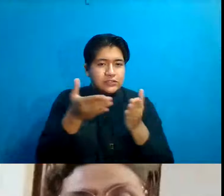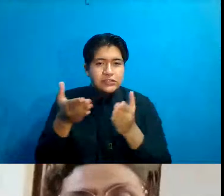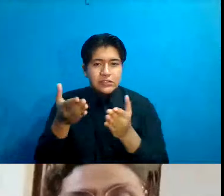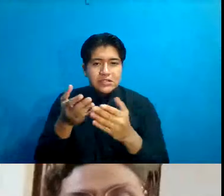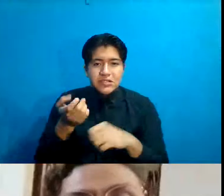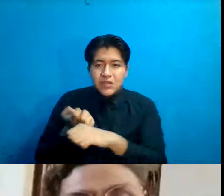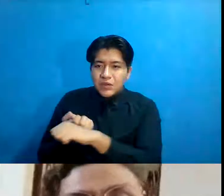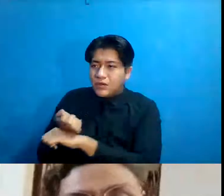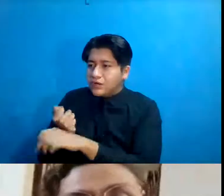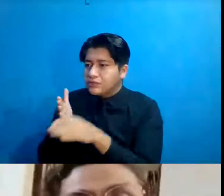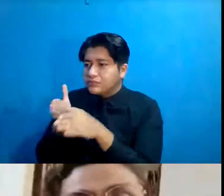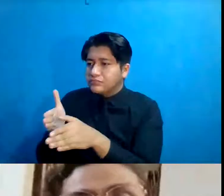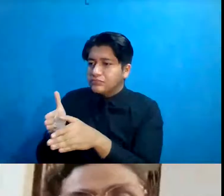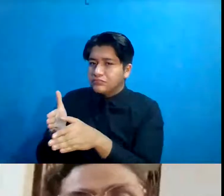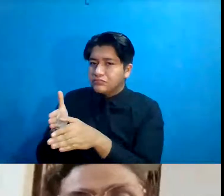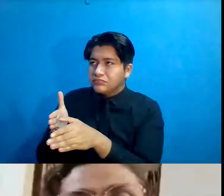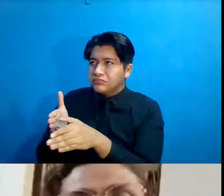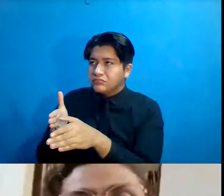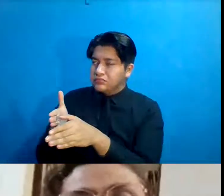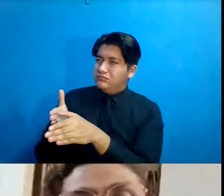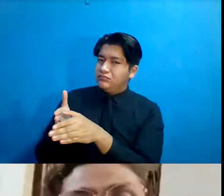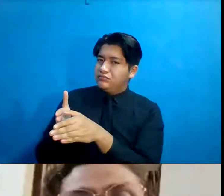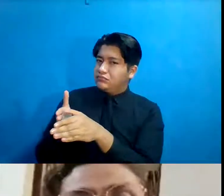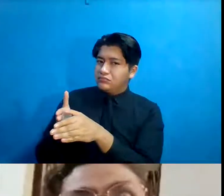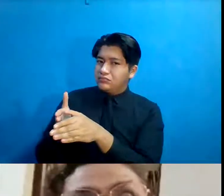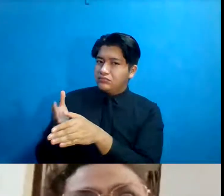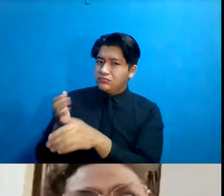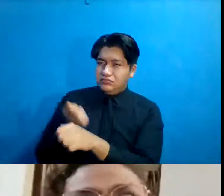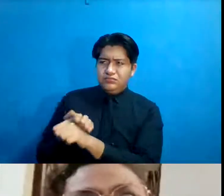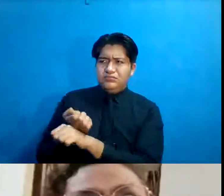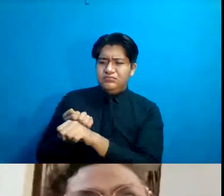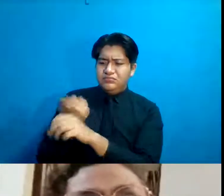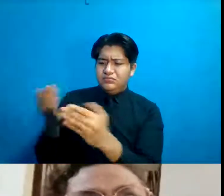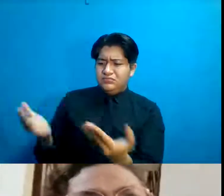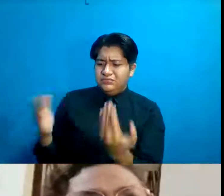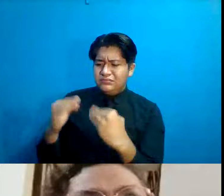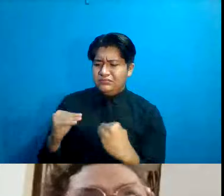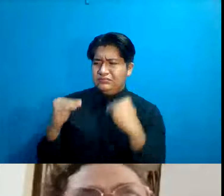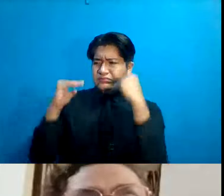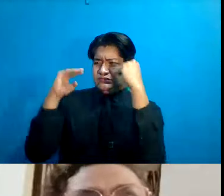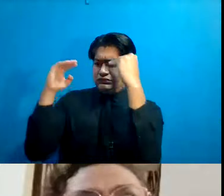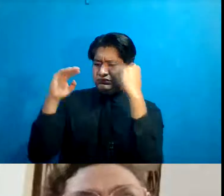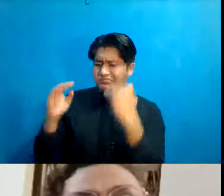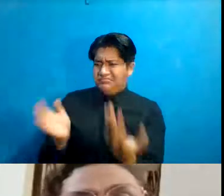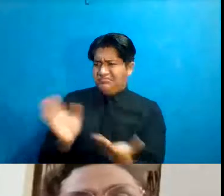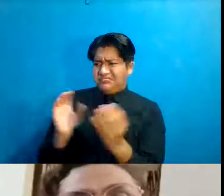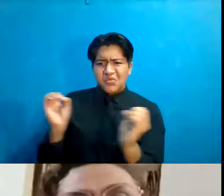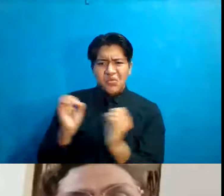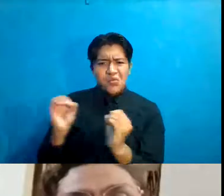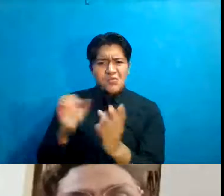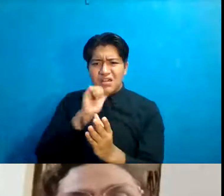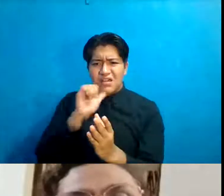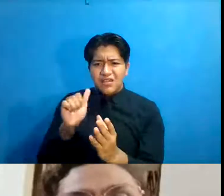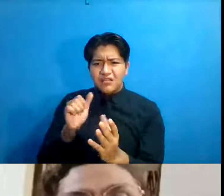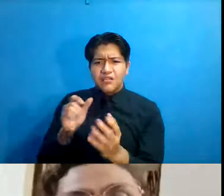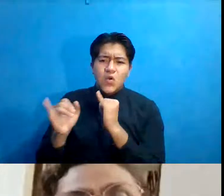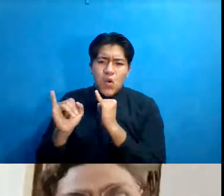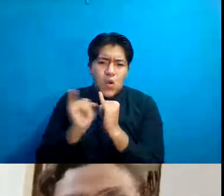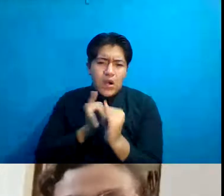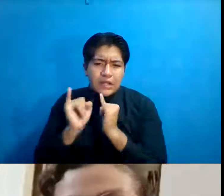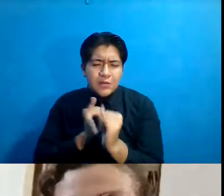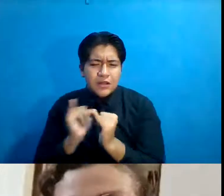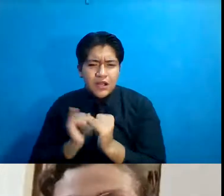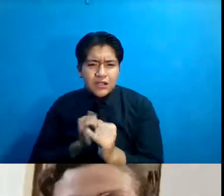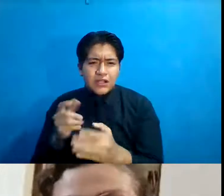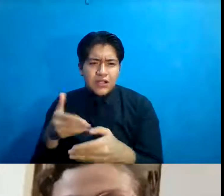Estado no realza la profesión. Y eso evidentemente es trabajo también de los intérpretes, luchar por el realce